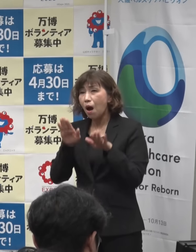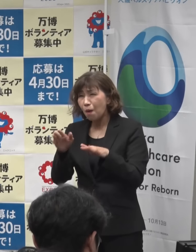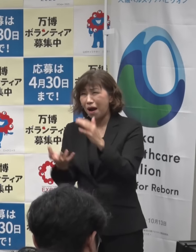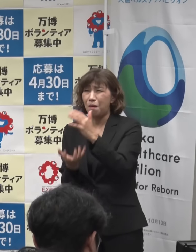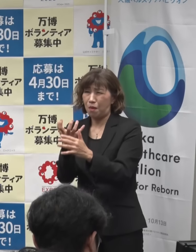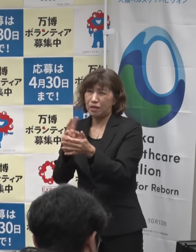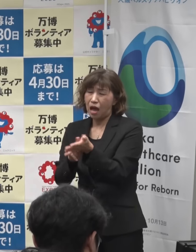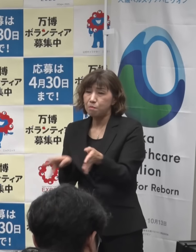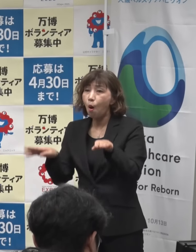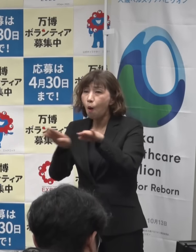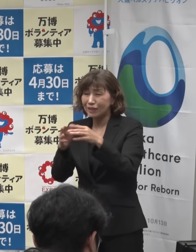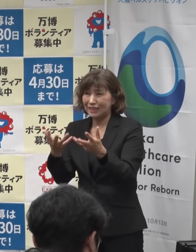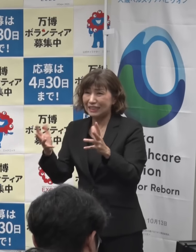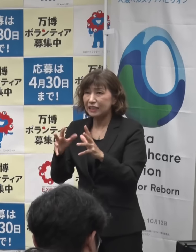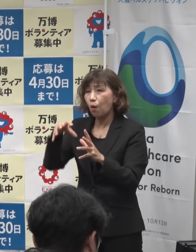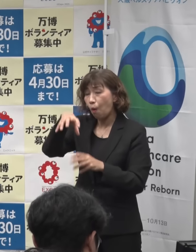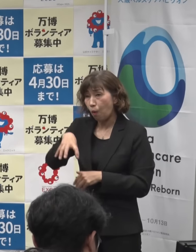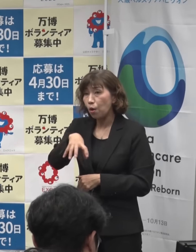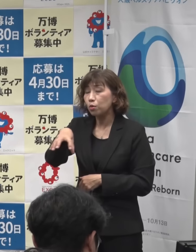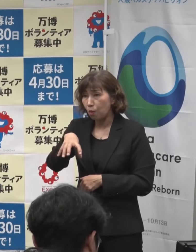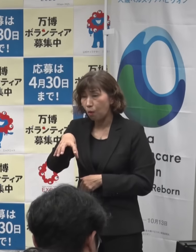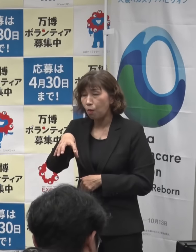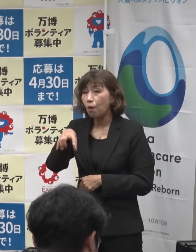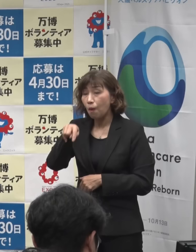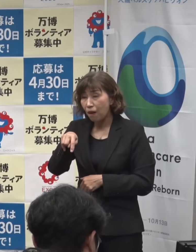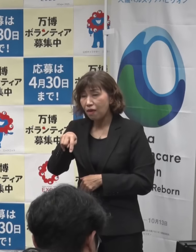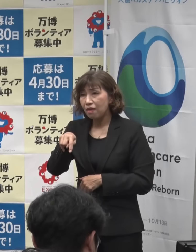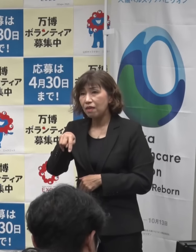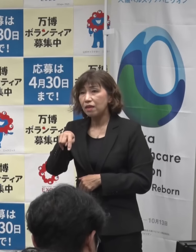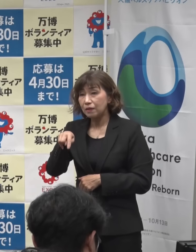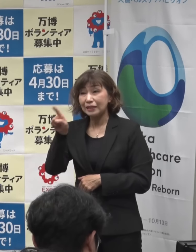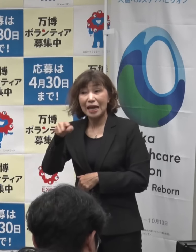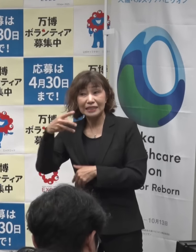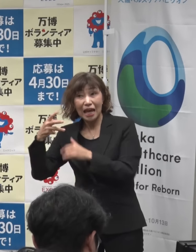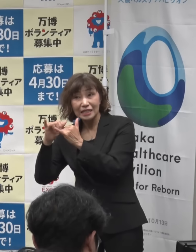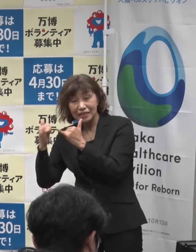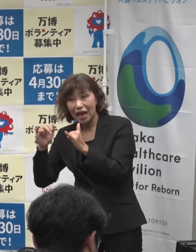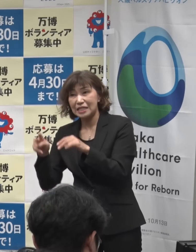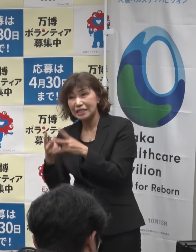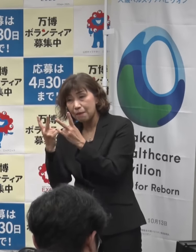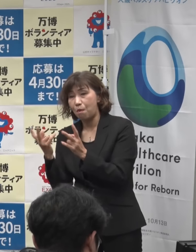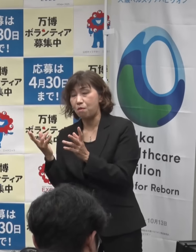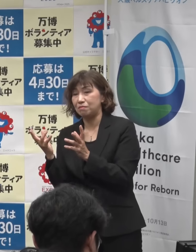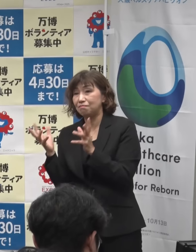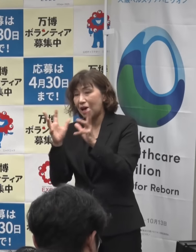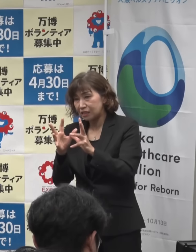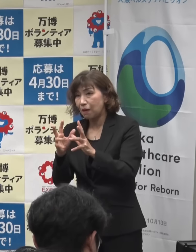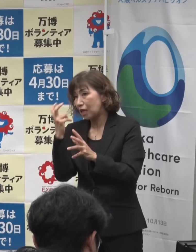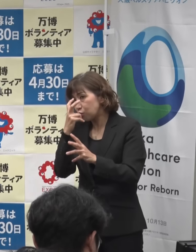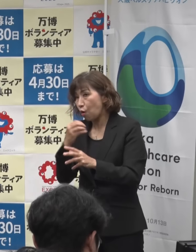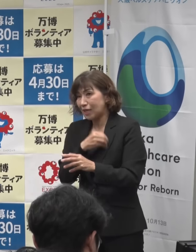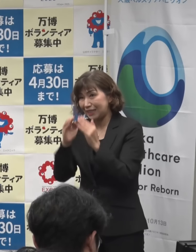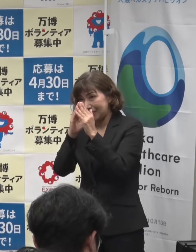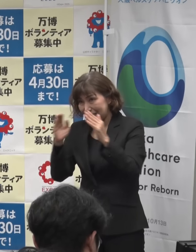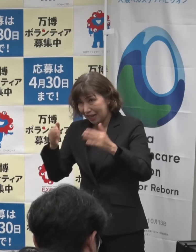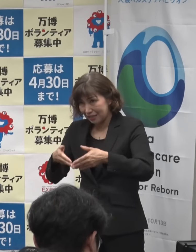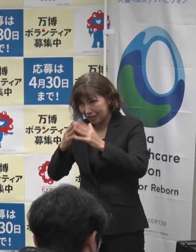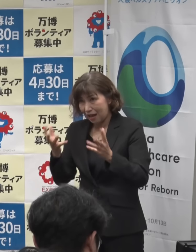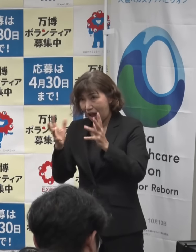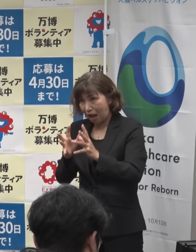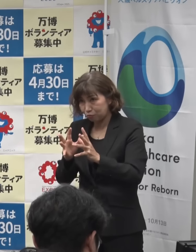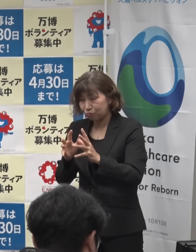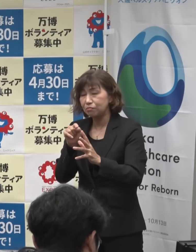ては第三者の専門家からなる調査委員会を立ち上げたというふうにも聞いていますので、まあ、しっかりと